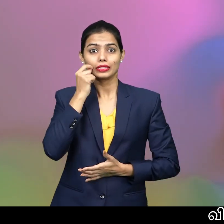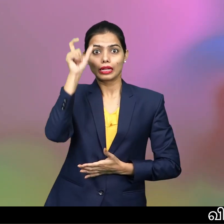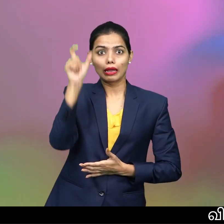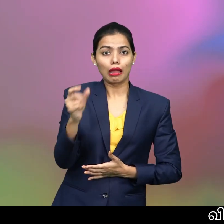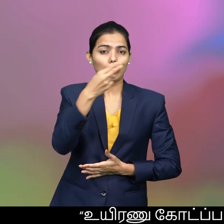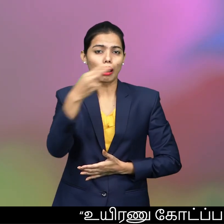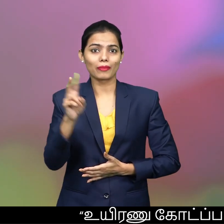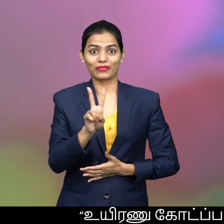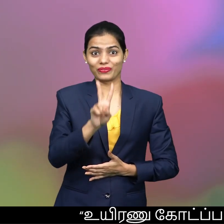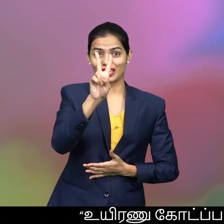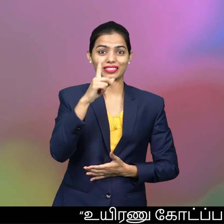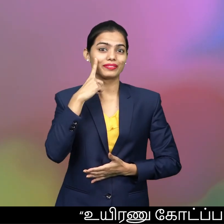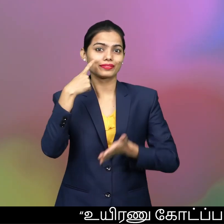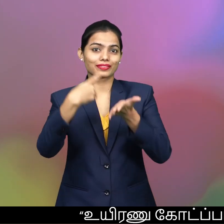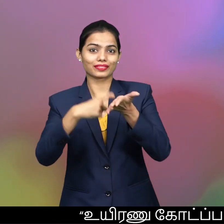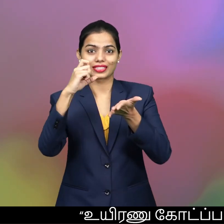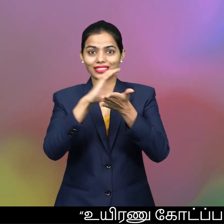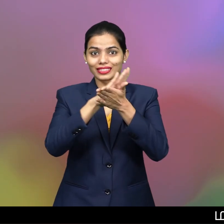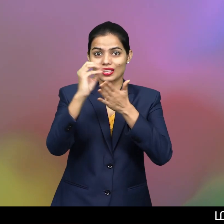விர்ச்சோ உயிரணு கோட்பாட்டை முன்மொழிந்தார் மற்றும்